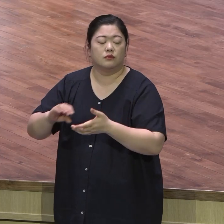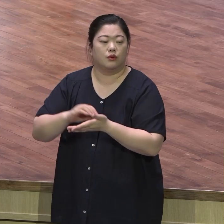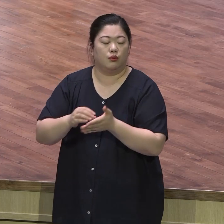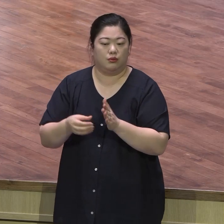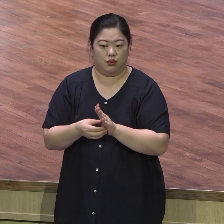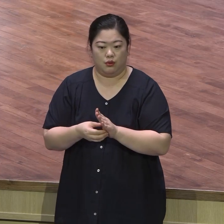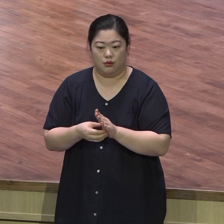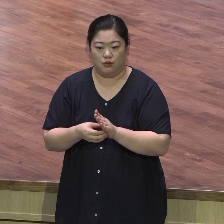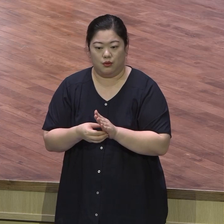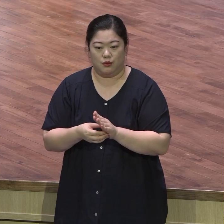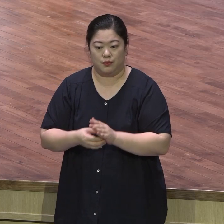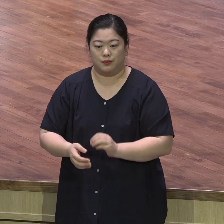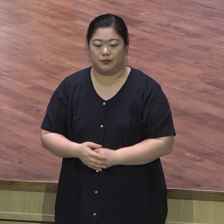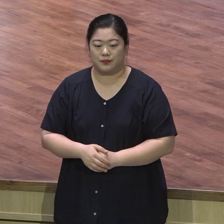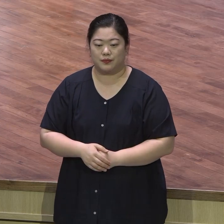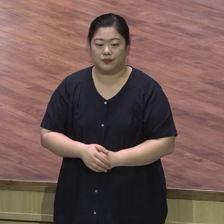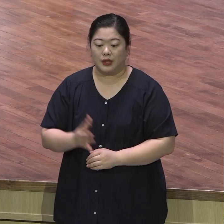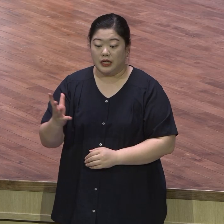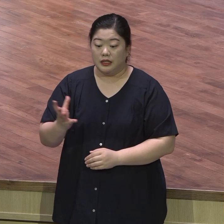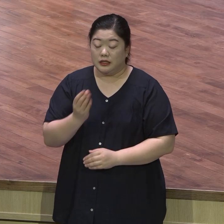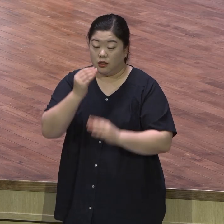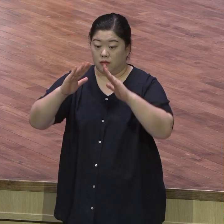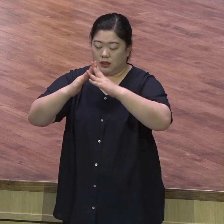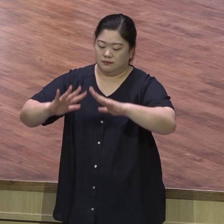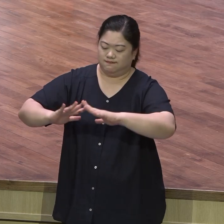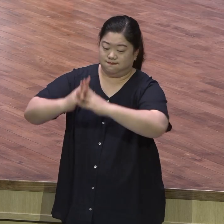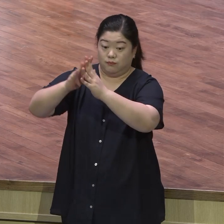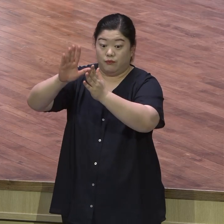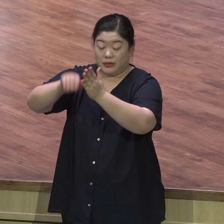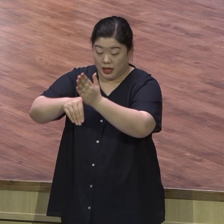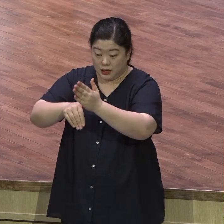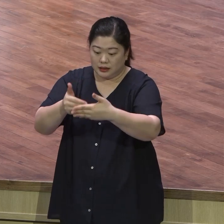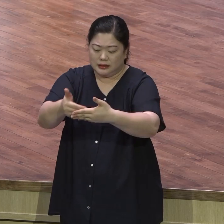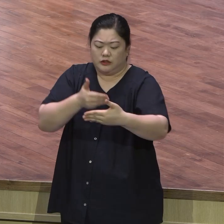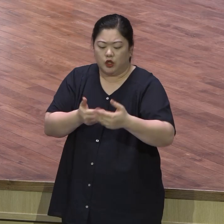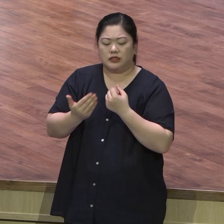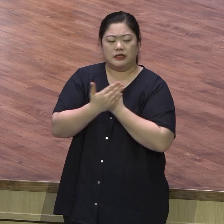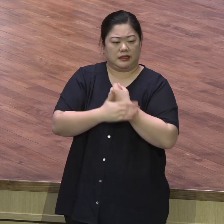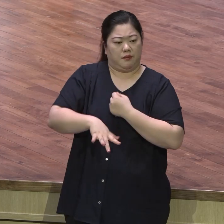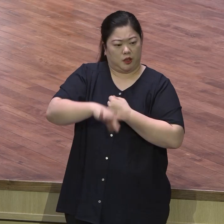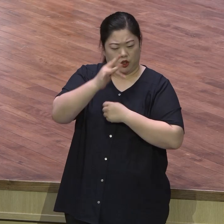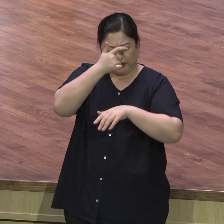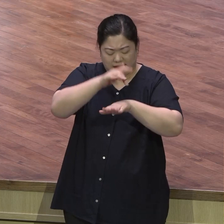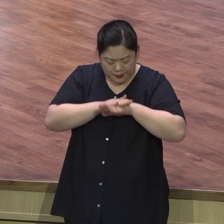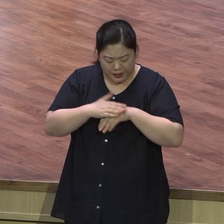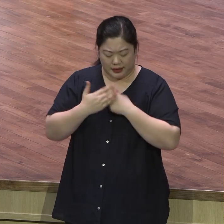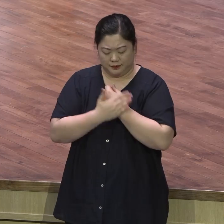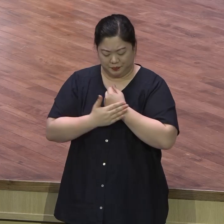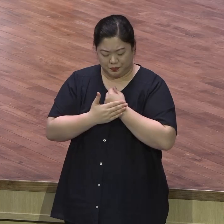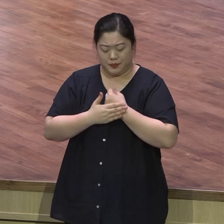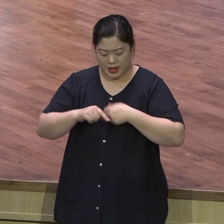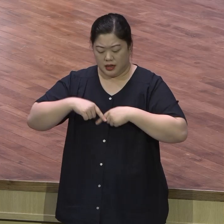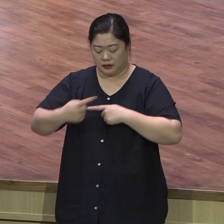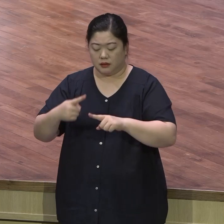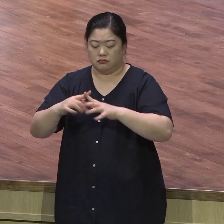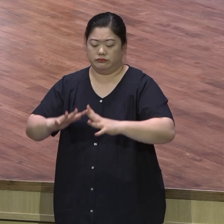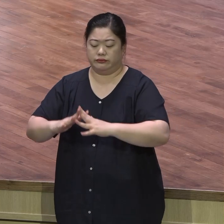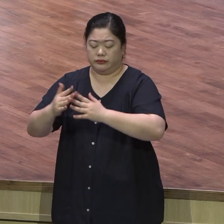하나님은 성막 건축에 앞서서 먼저 하나님의 말씀에 은혜 받는 자가 되라고 강조하고 있어요. 은혜 받게 해서 교회나다.